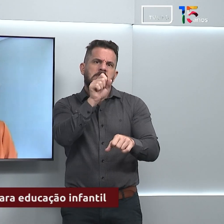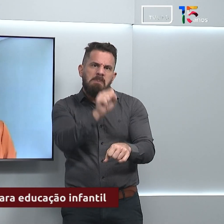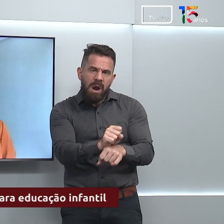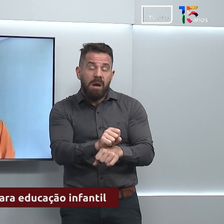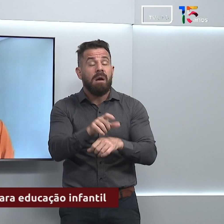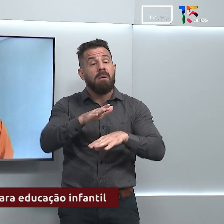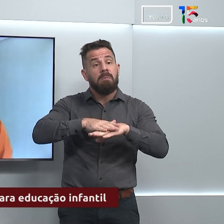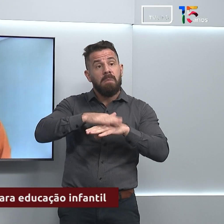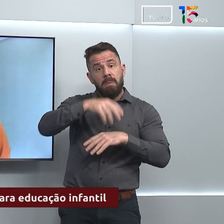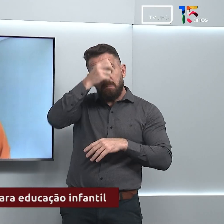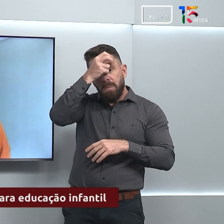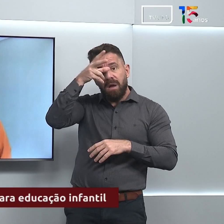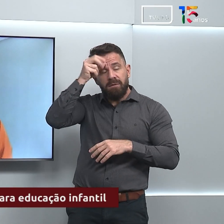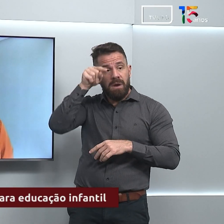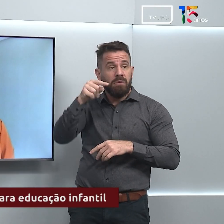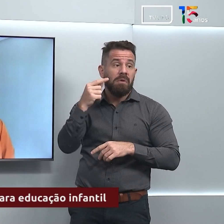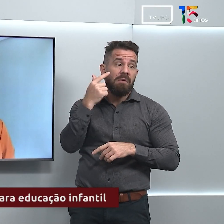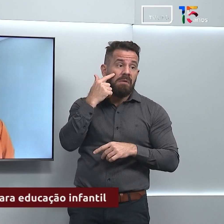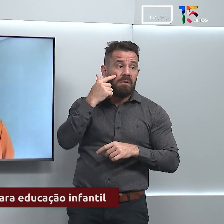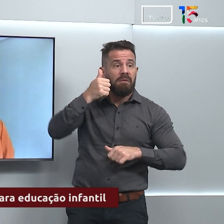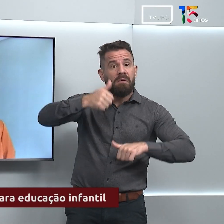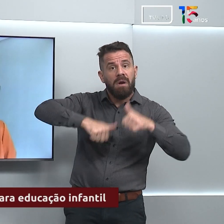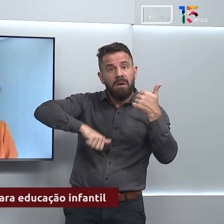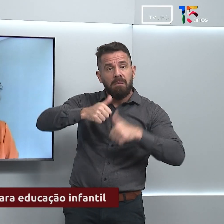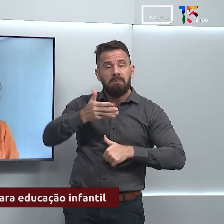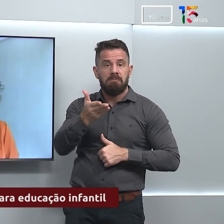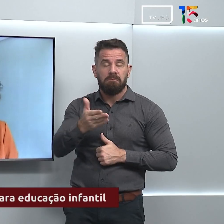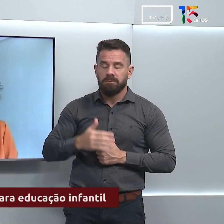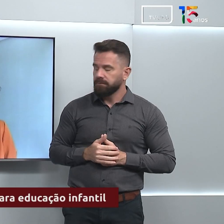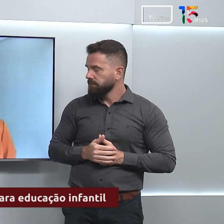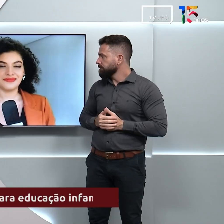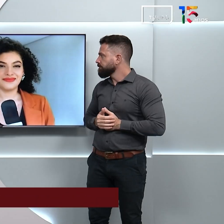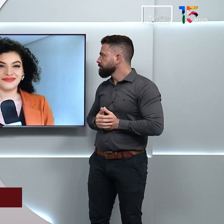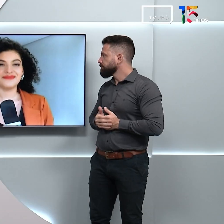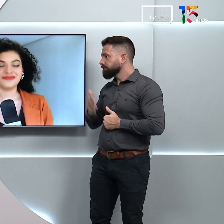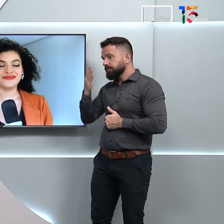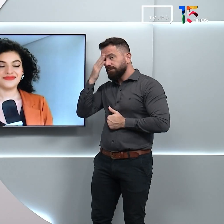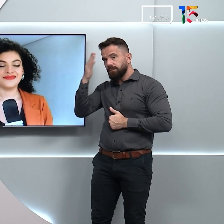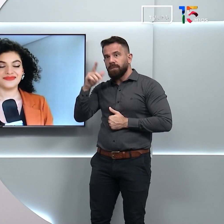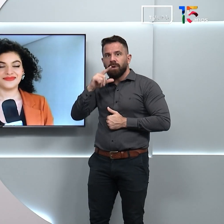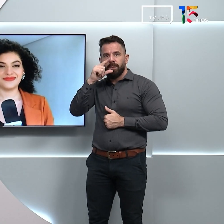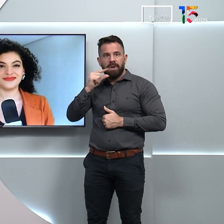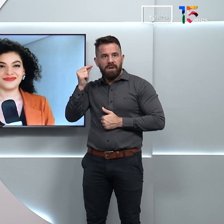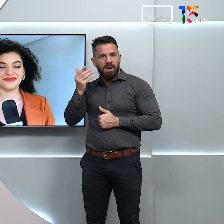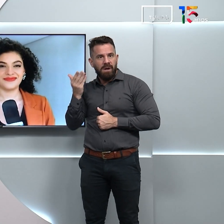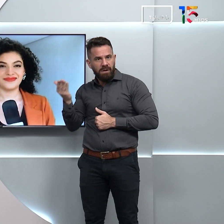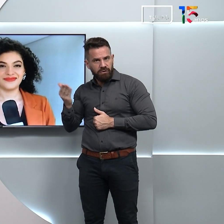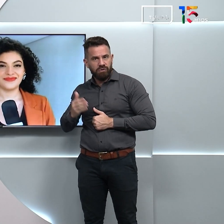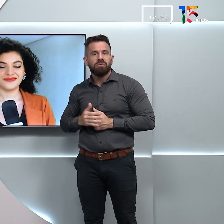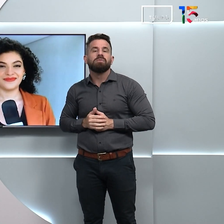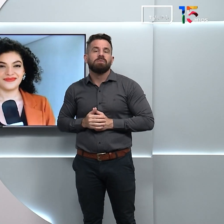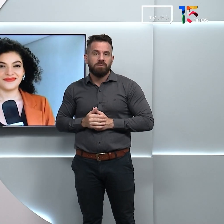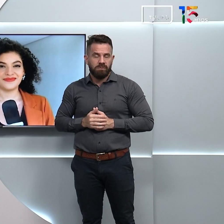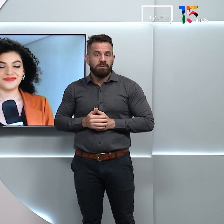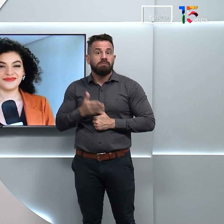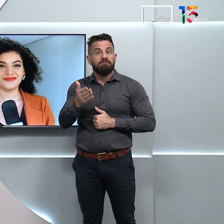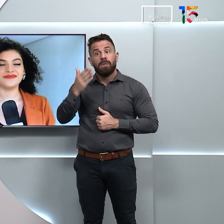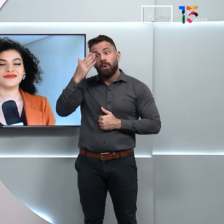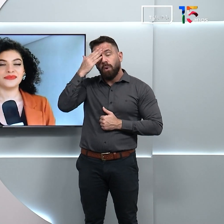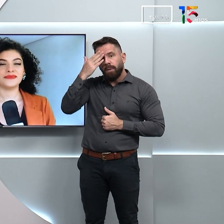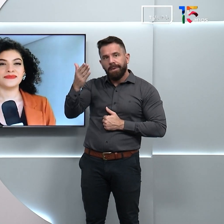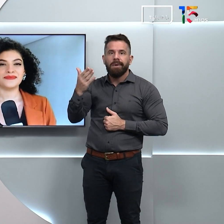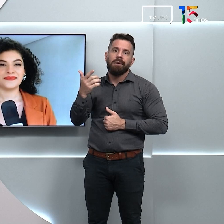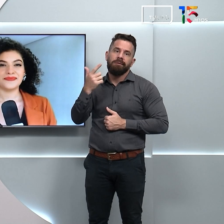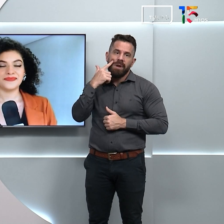da Prefeitura. Camila. Uma boa informação, Jana. Muito obrigada pela sua informação de hoje. A gente continua acompanhando, claro, essa falta de vagas